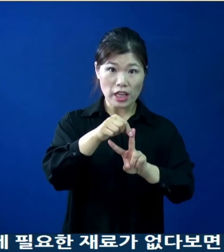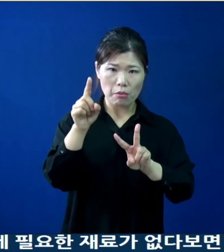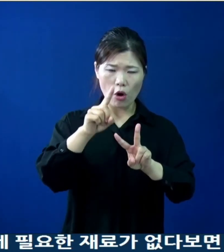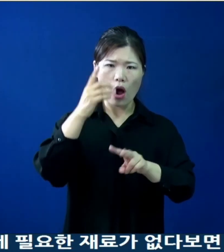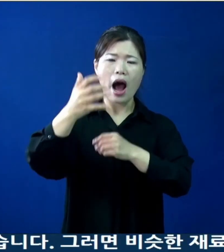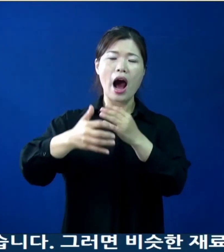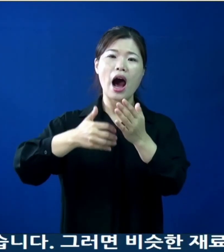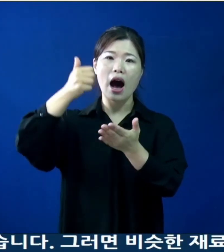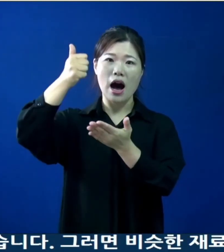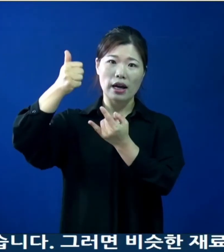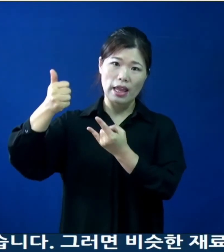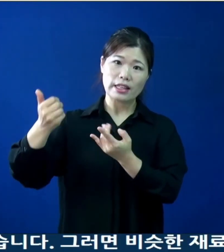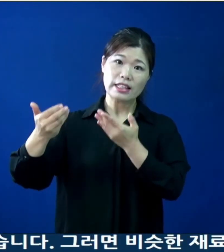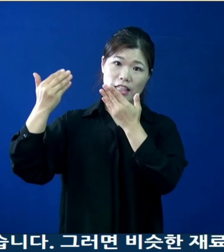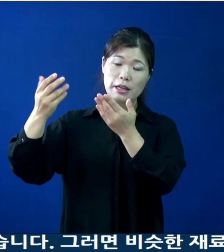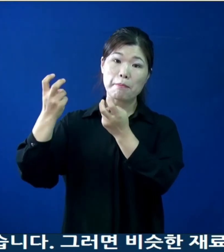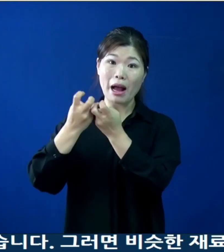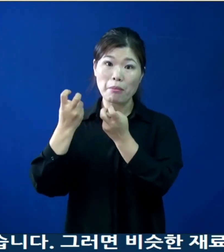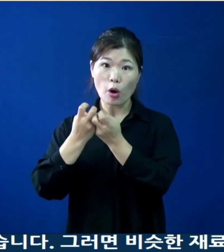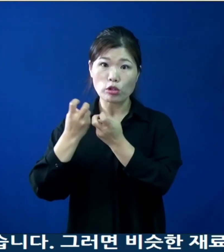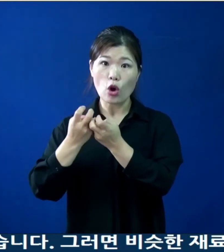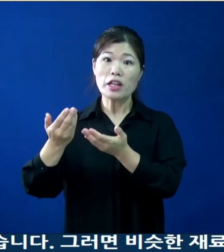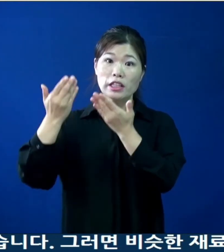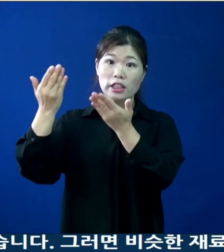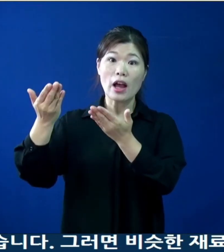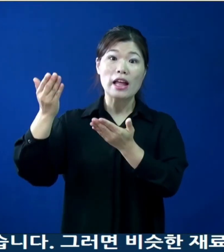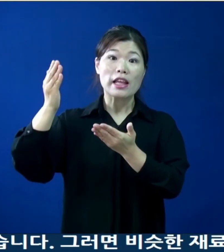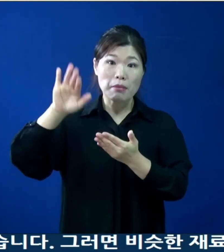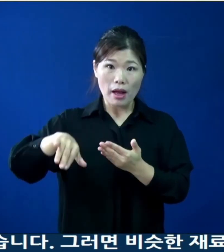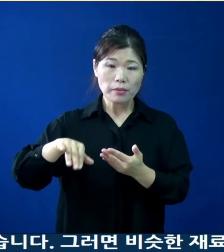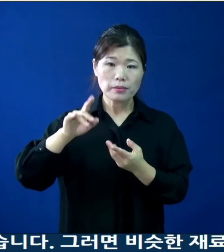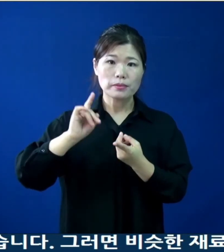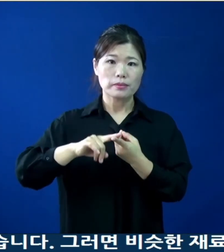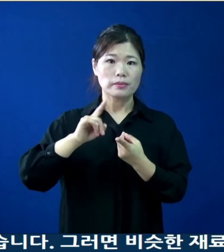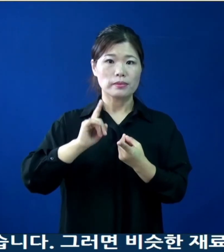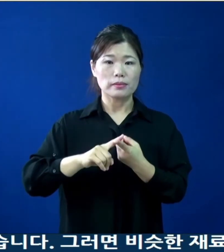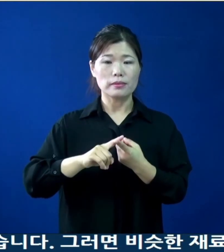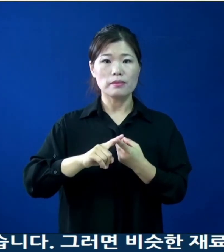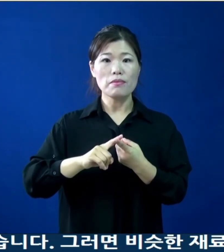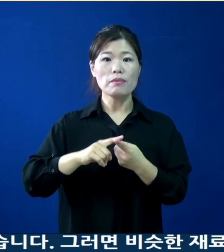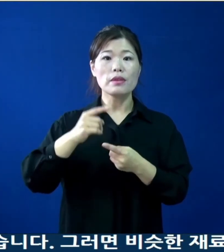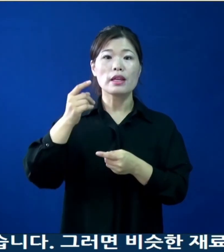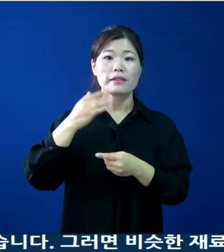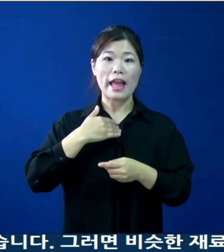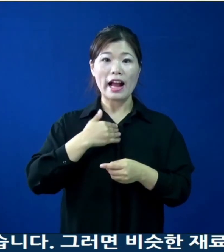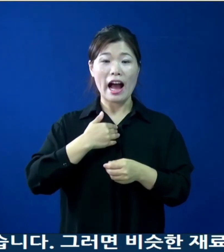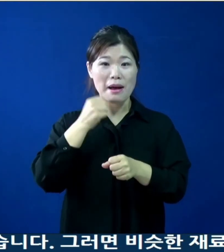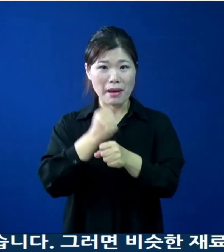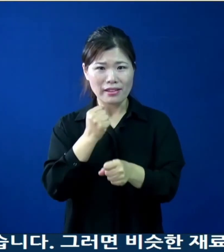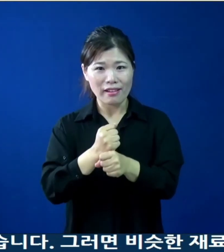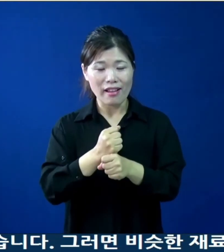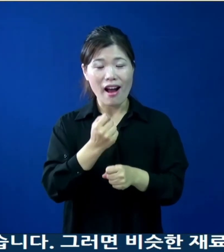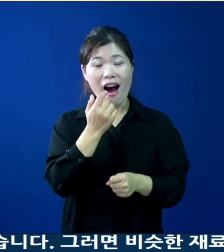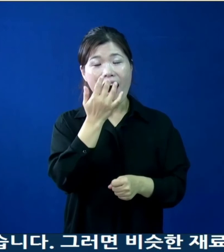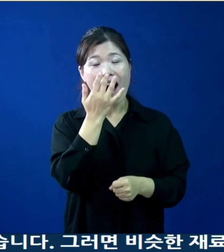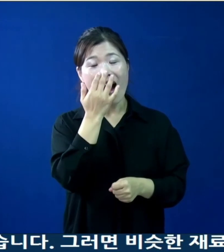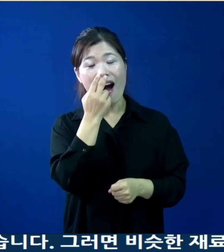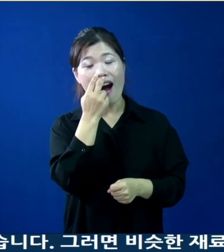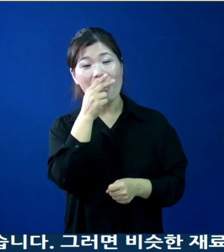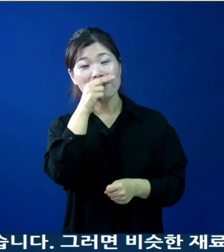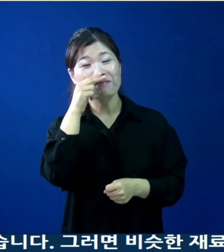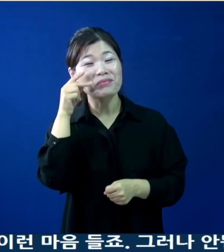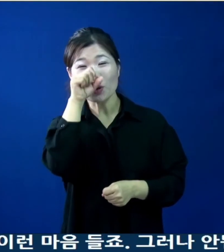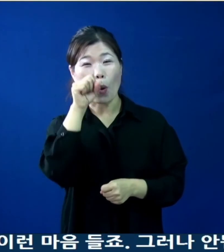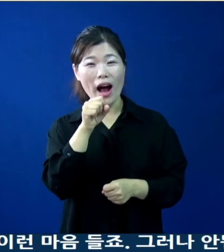향을 만들었어도 여호와께 들어갈 올려질 향기인데 그건 내가 맡아보니까 좋아.